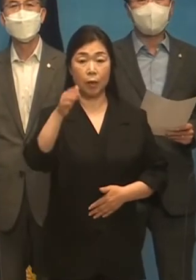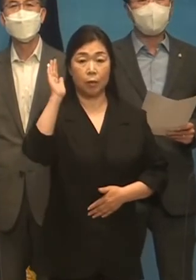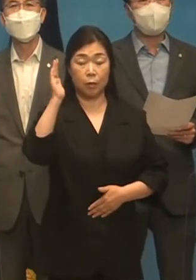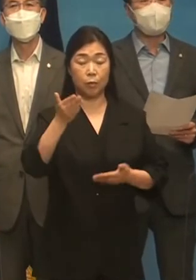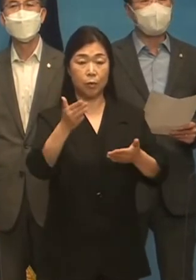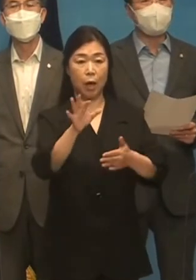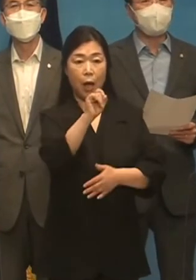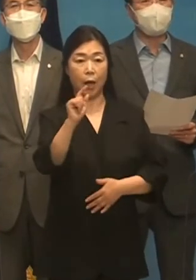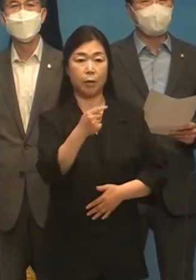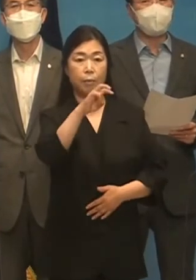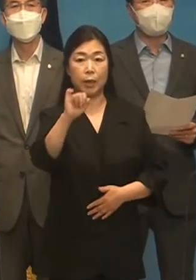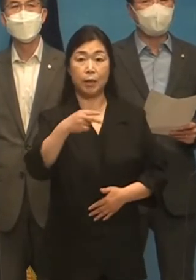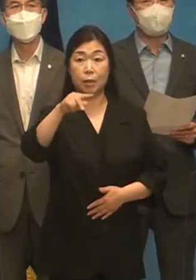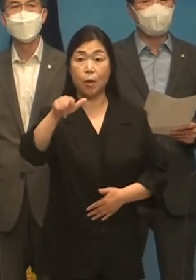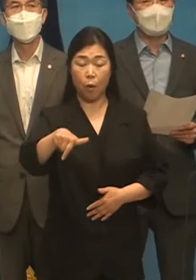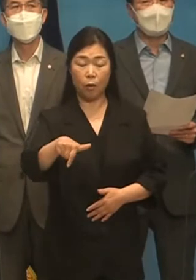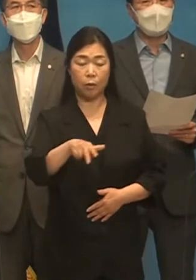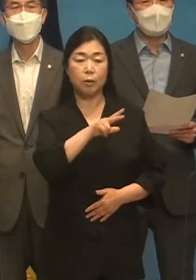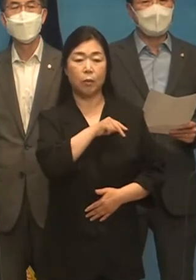기자회견은 안민석 의원님이